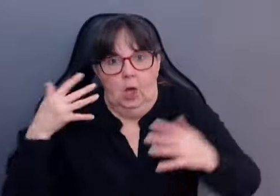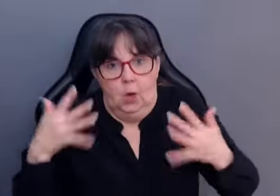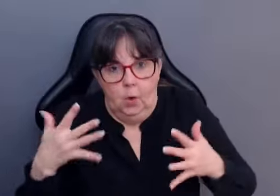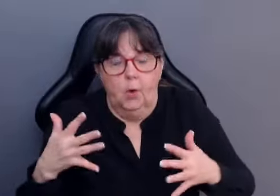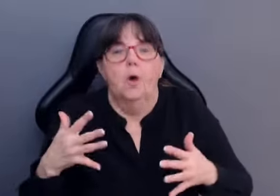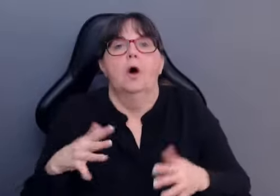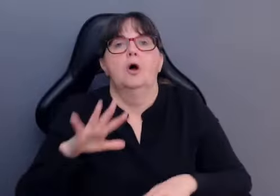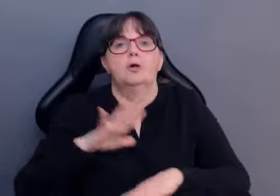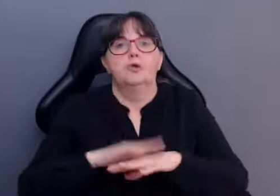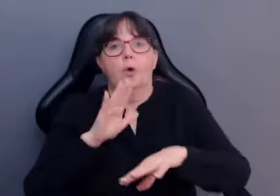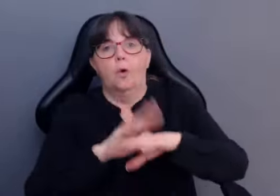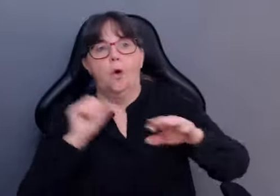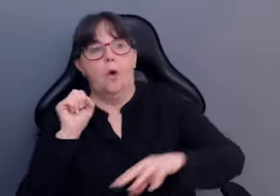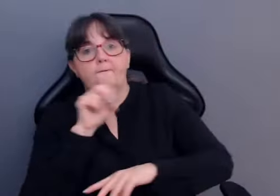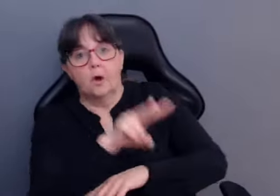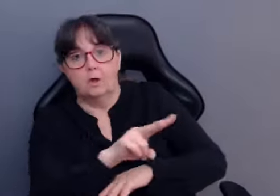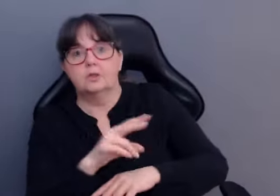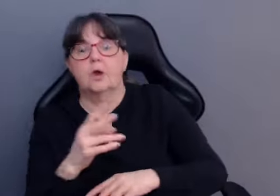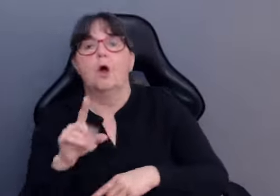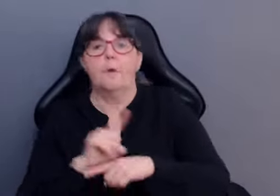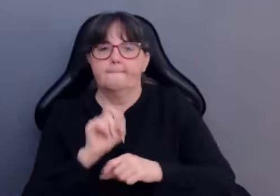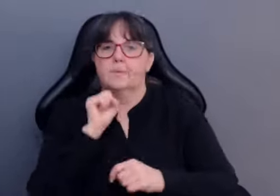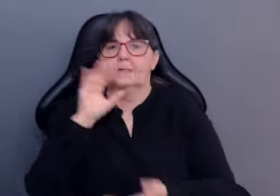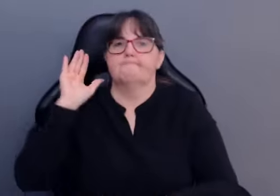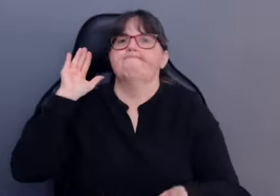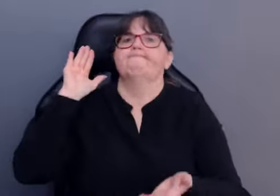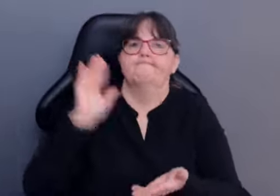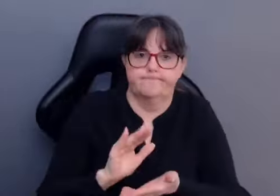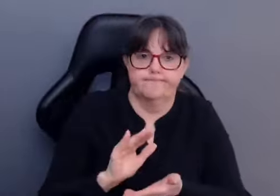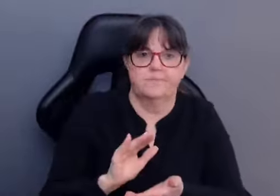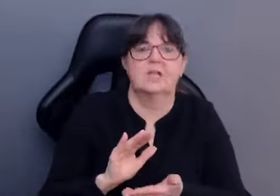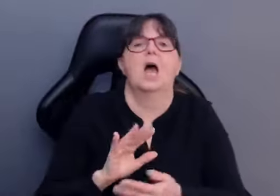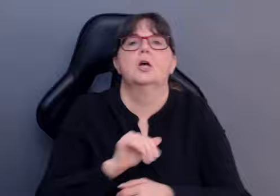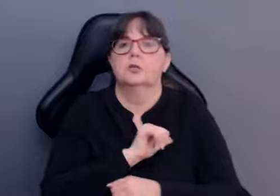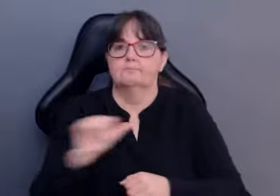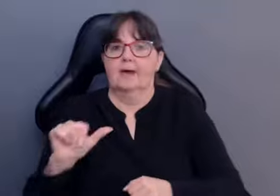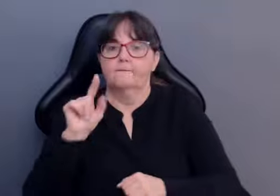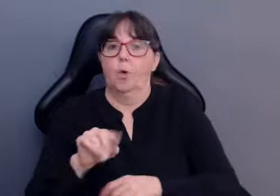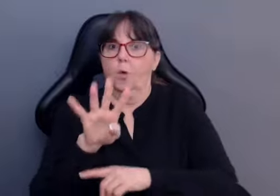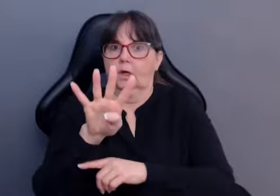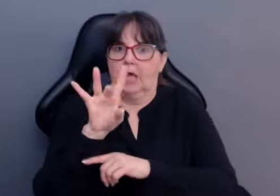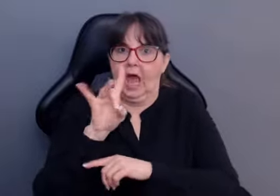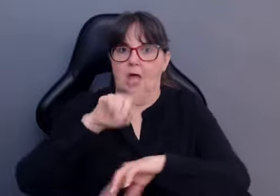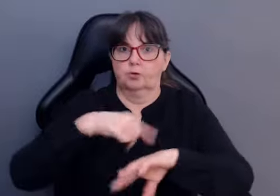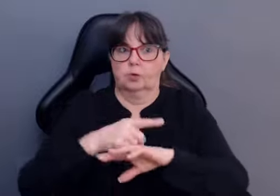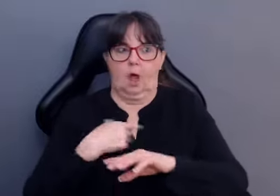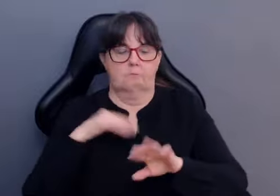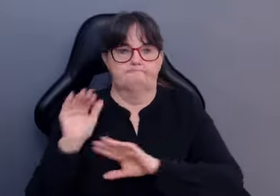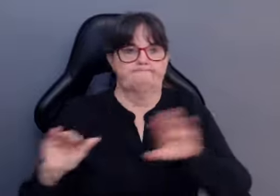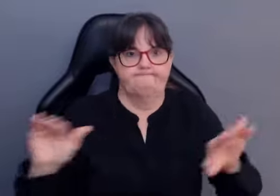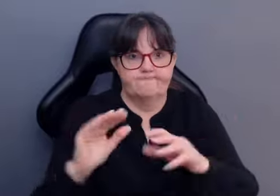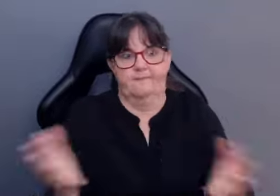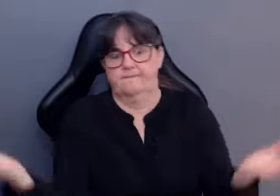de convocation peut être réduit à 48 heures. De plus, si tous